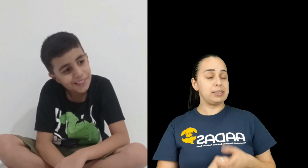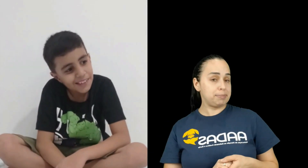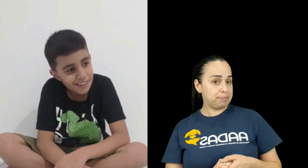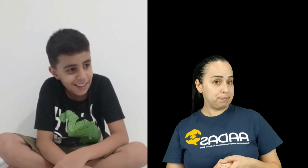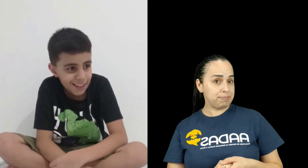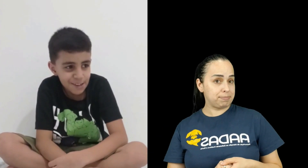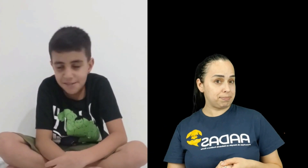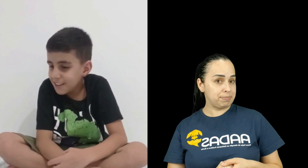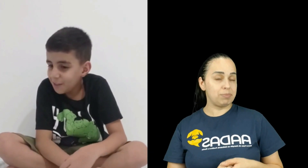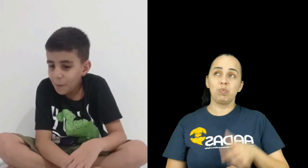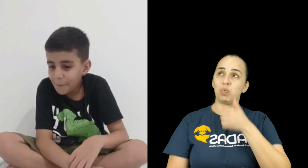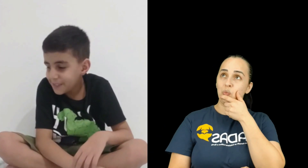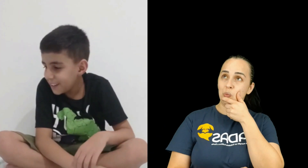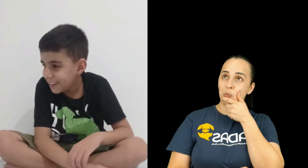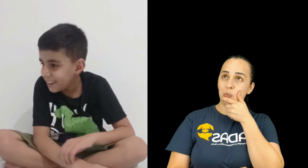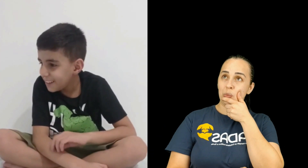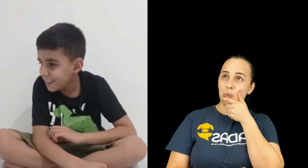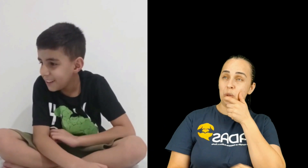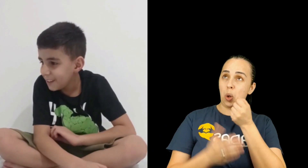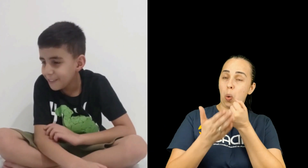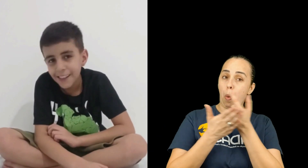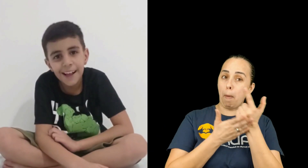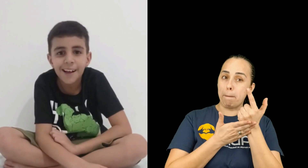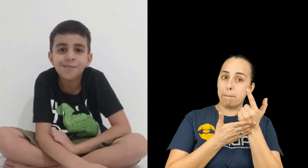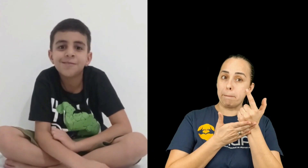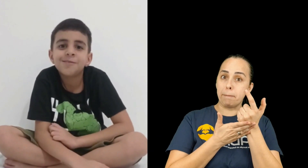Eu ia comprar um carro,